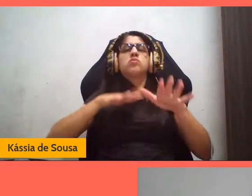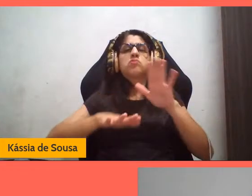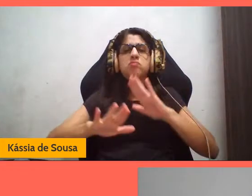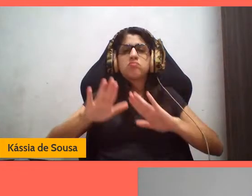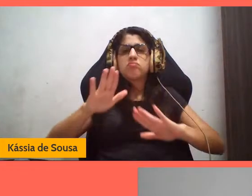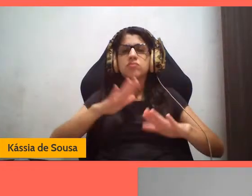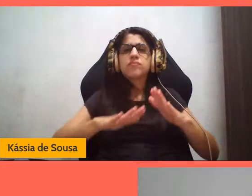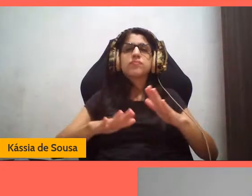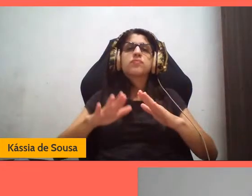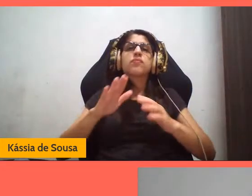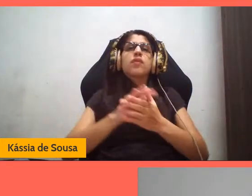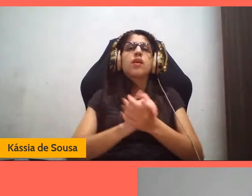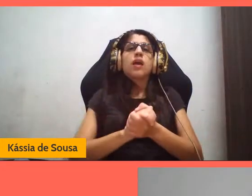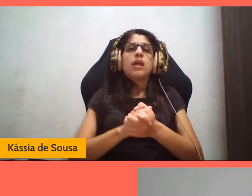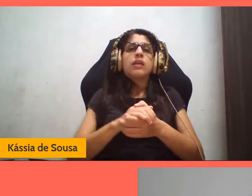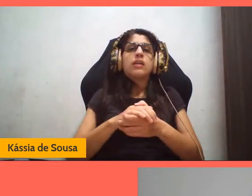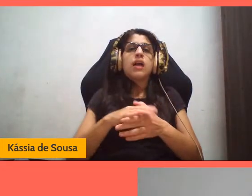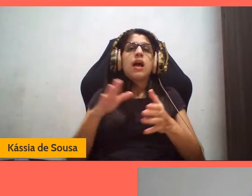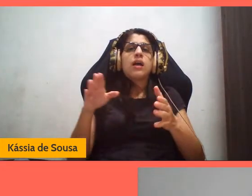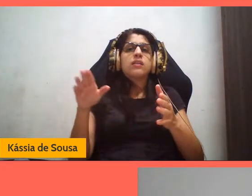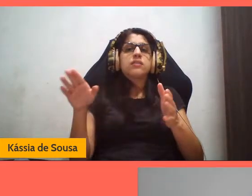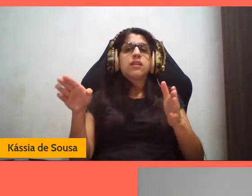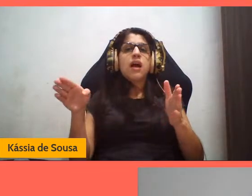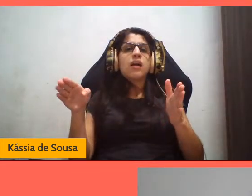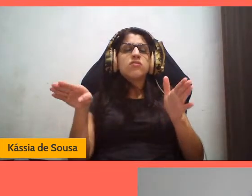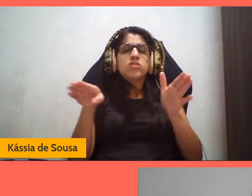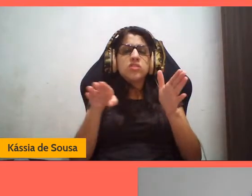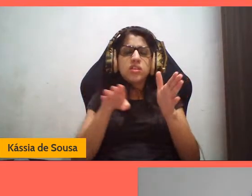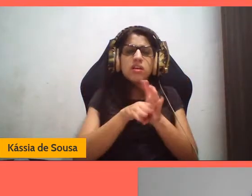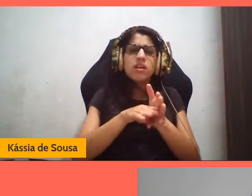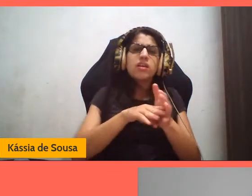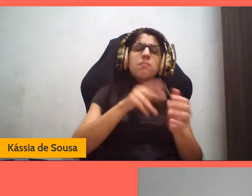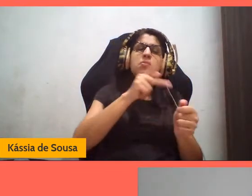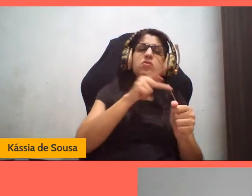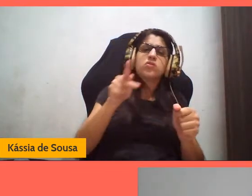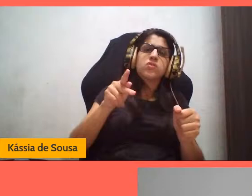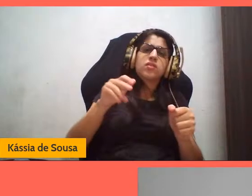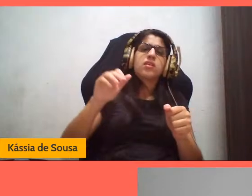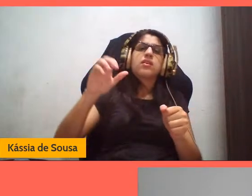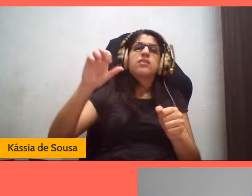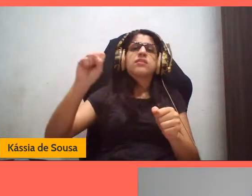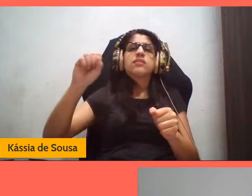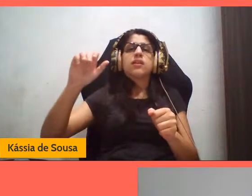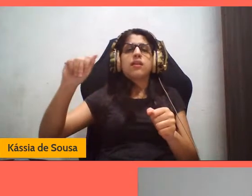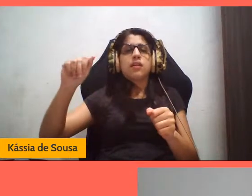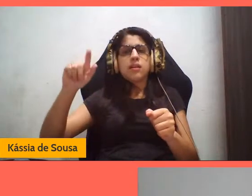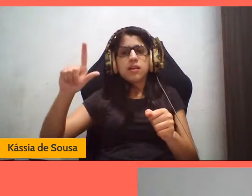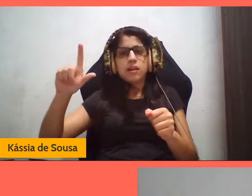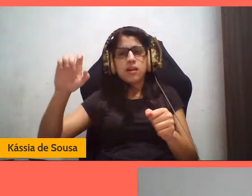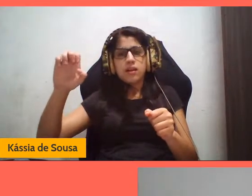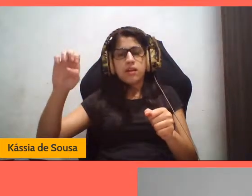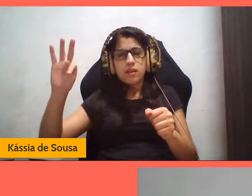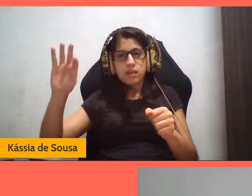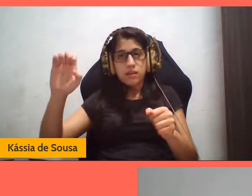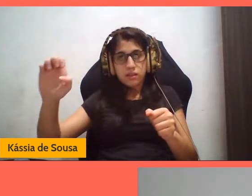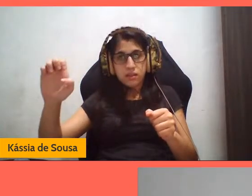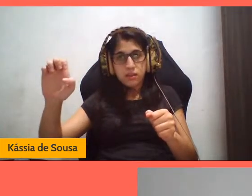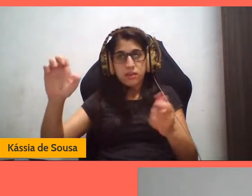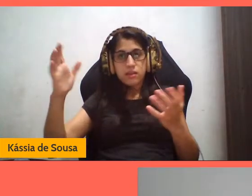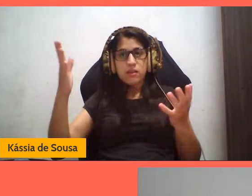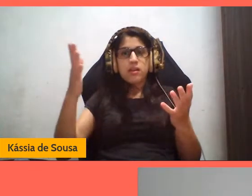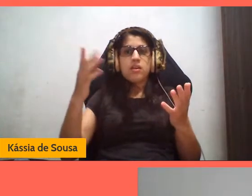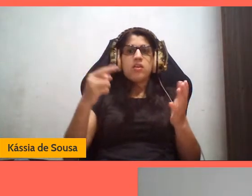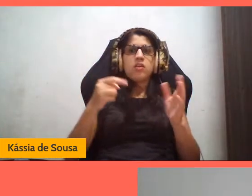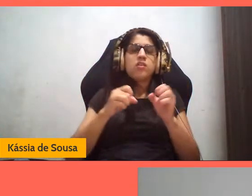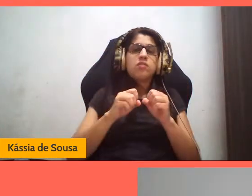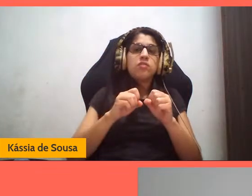professora Salete, né, que fez, Salete Vanderpool, que fez a abertura do evento, trazendo para a